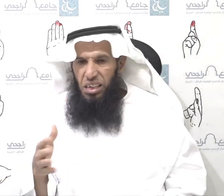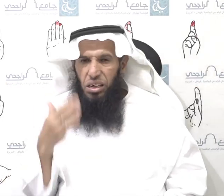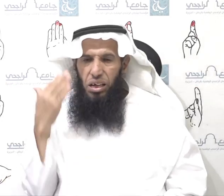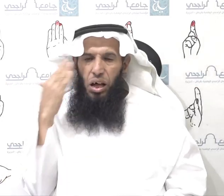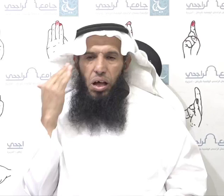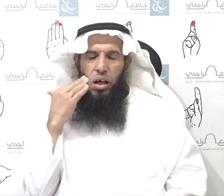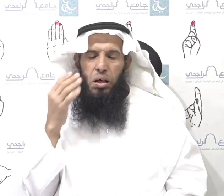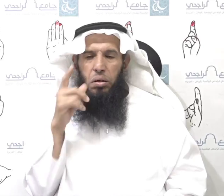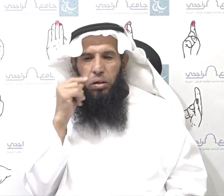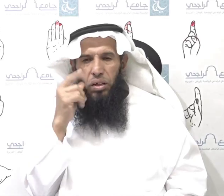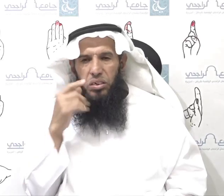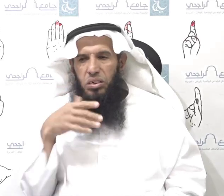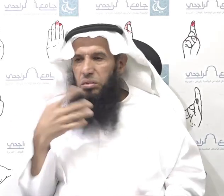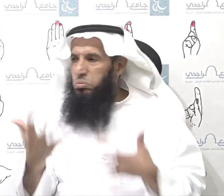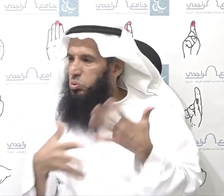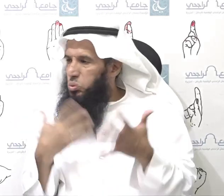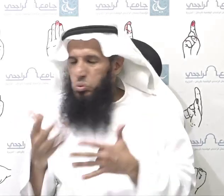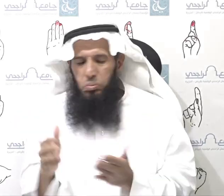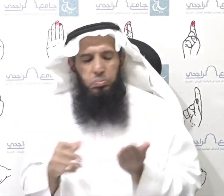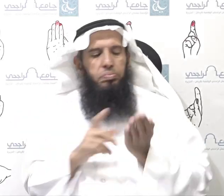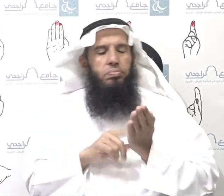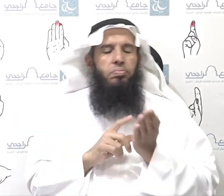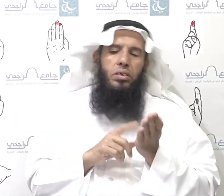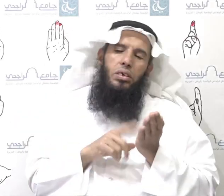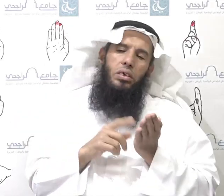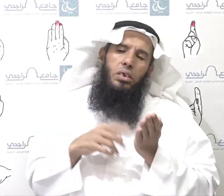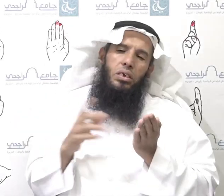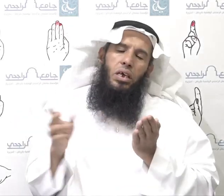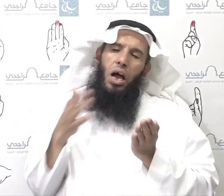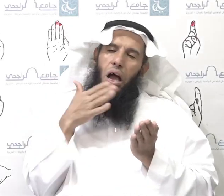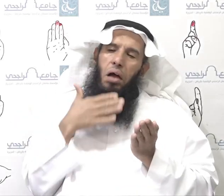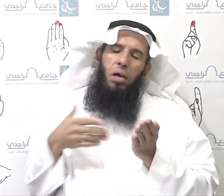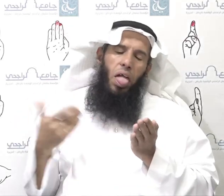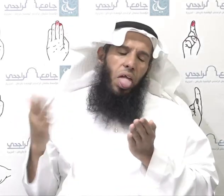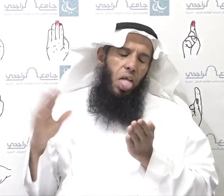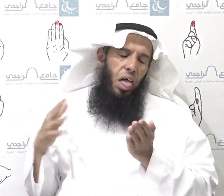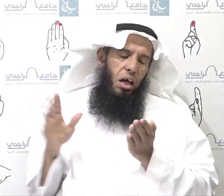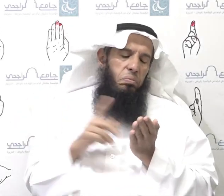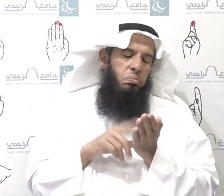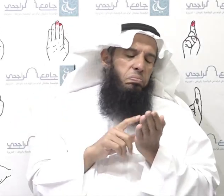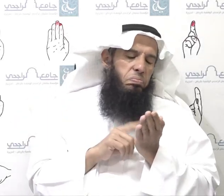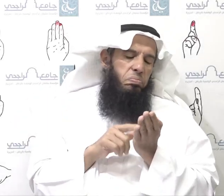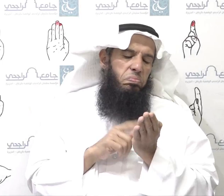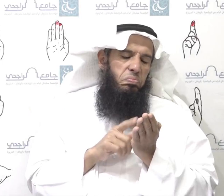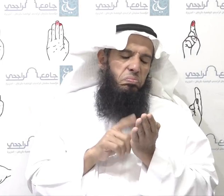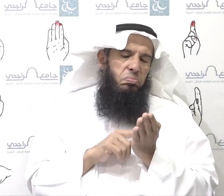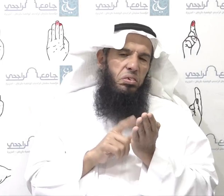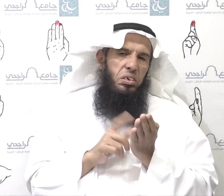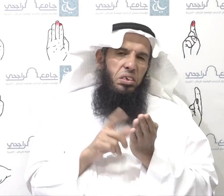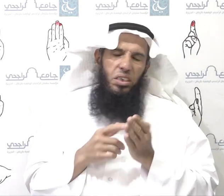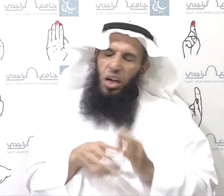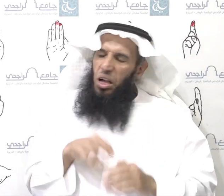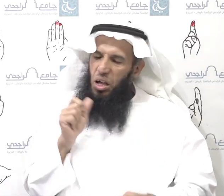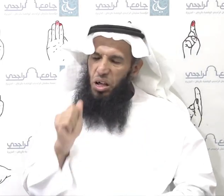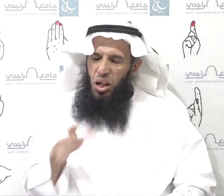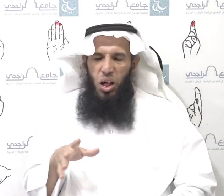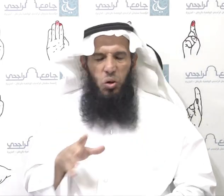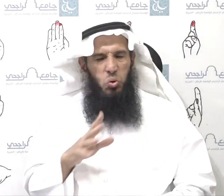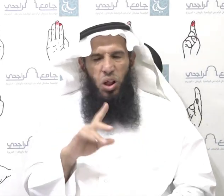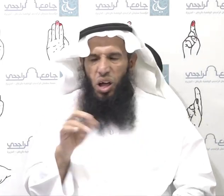والبنات بجوالاتهم وكأنه ليس بينهم. إنا لله وإنا إليه